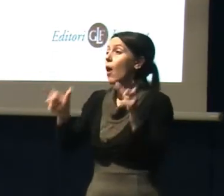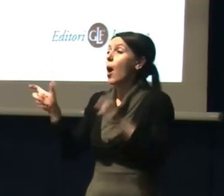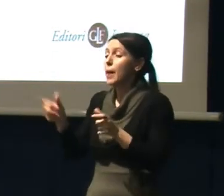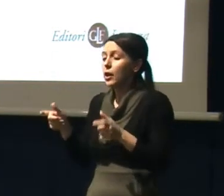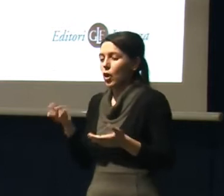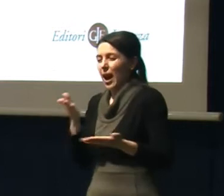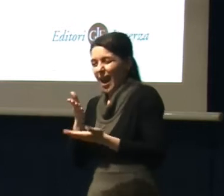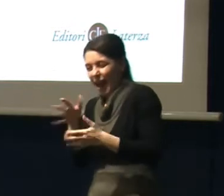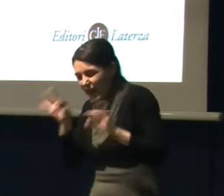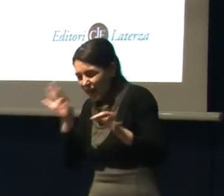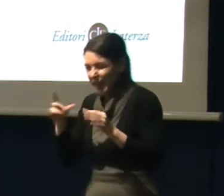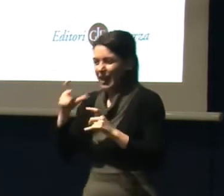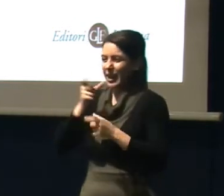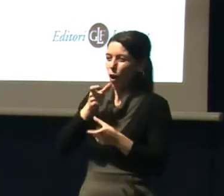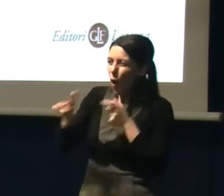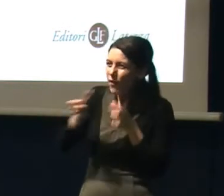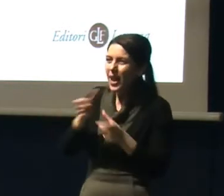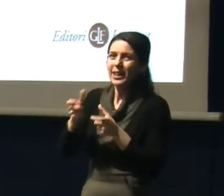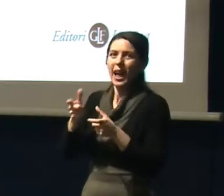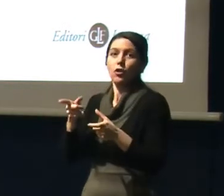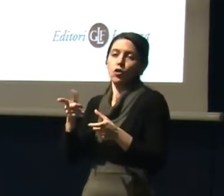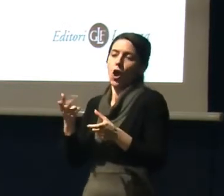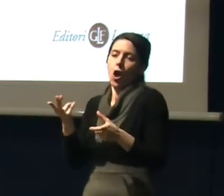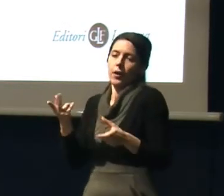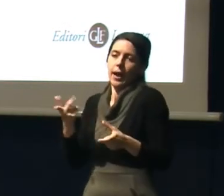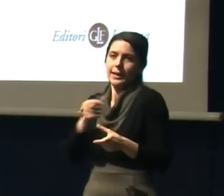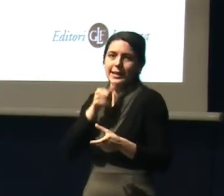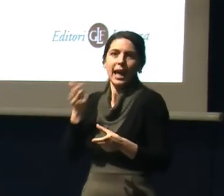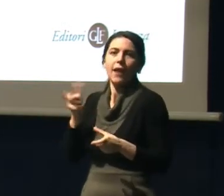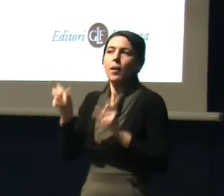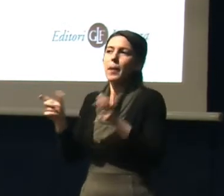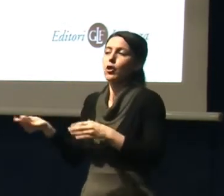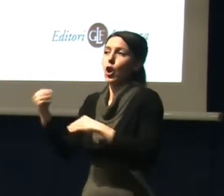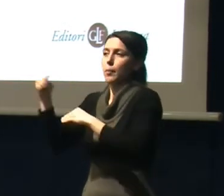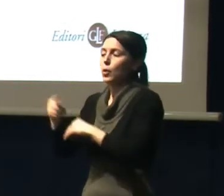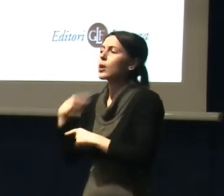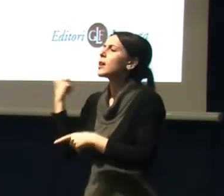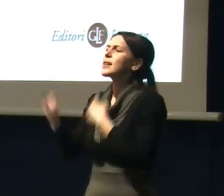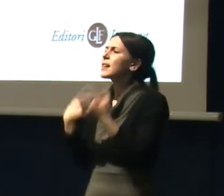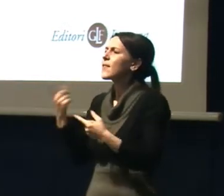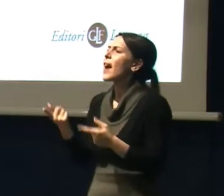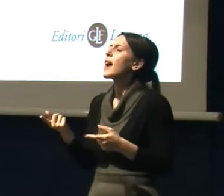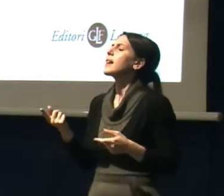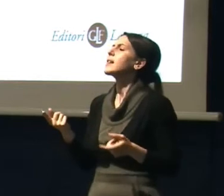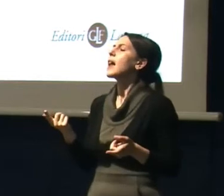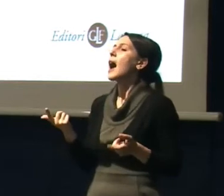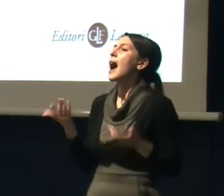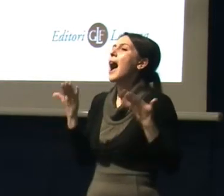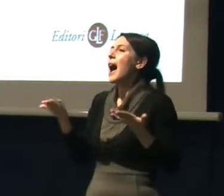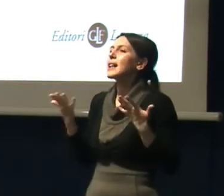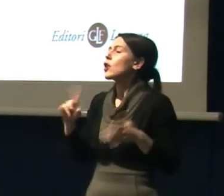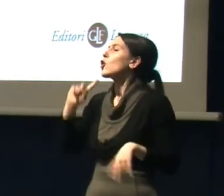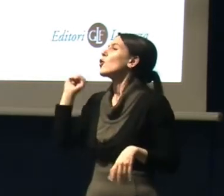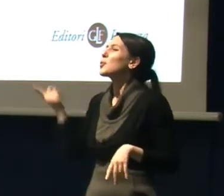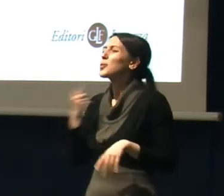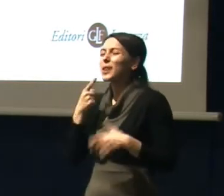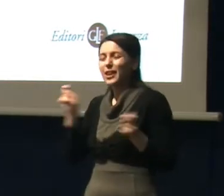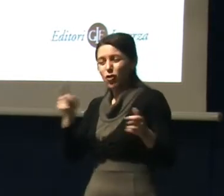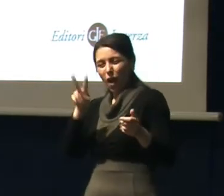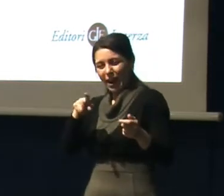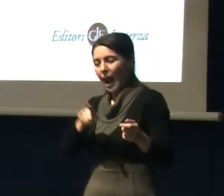tutto che la moderazione è quella conversazione con gli utenti e e quindi gli utenti lettori dei giornali sono tutti su facebook e